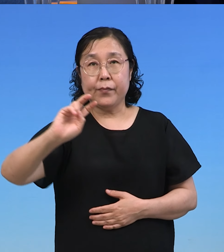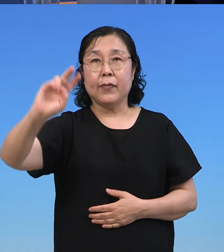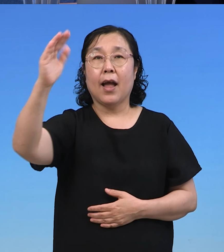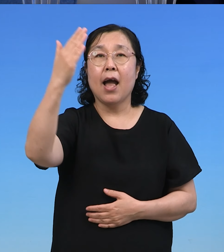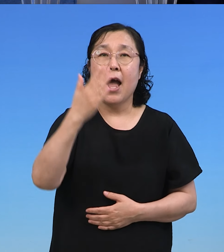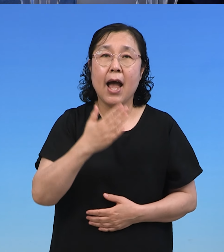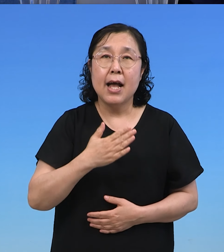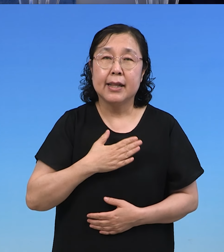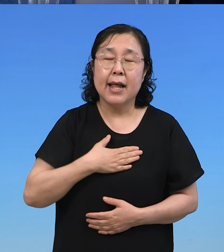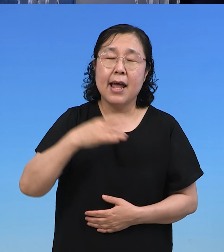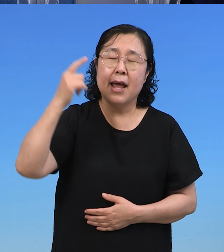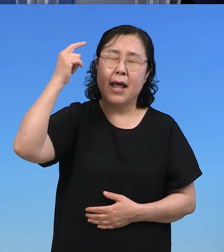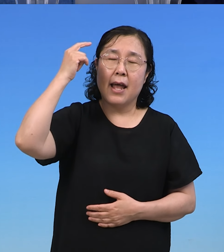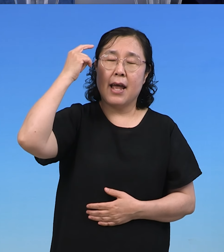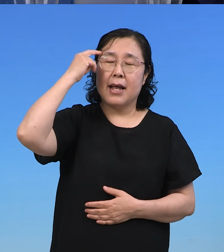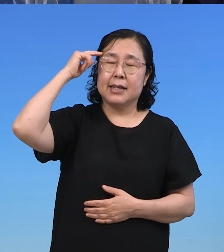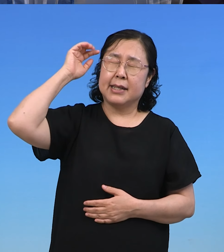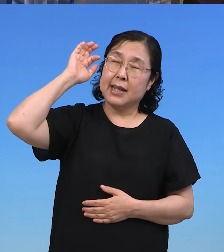내 사모하는 주님,